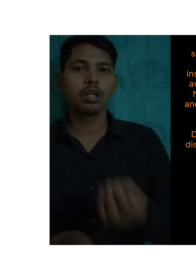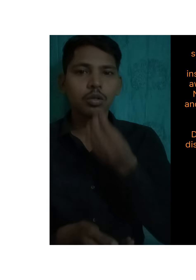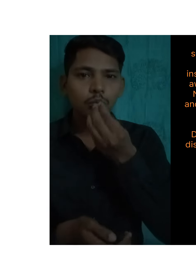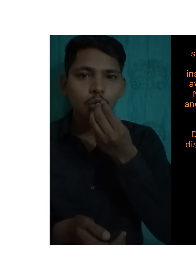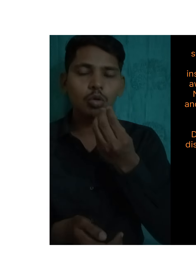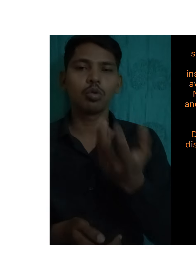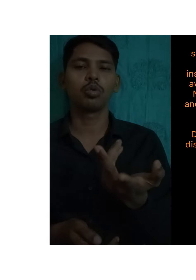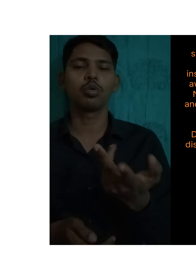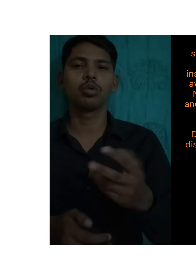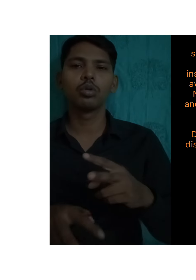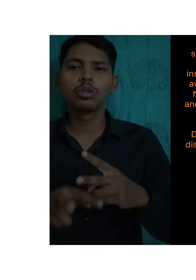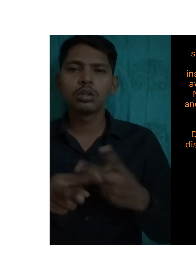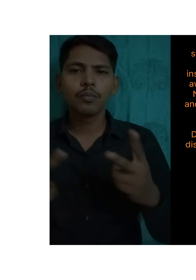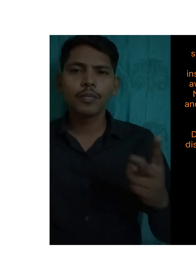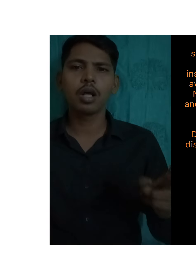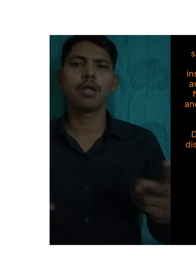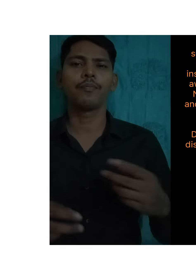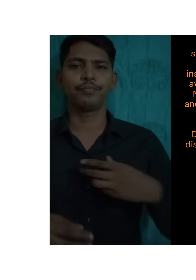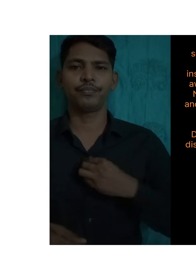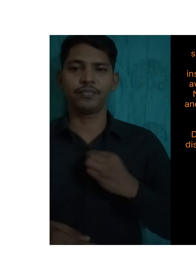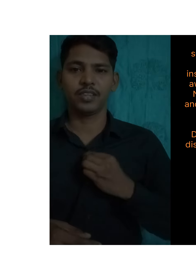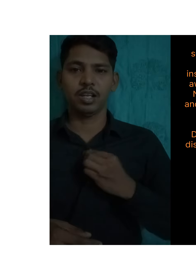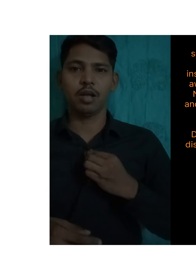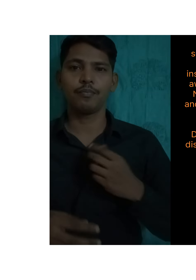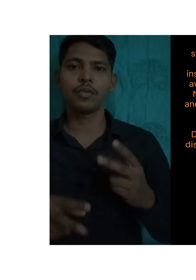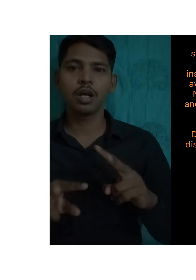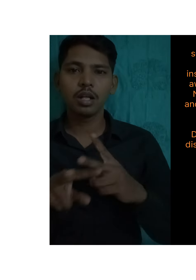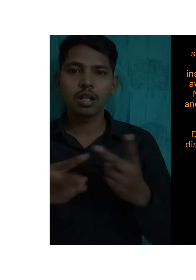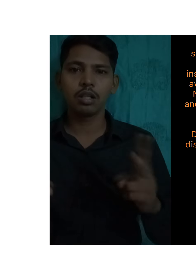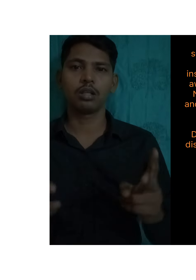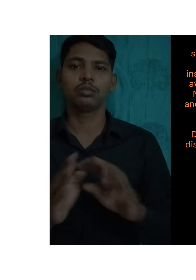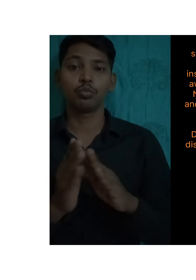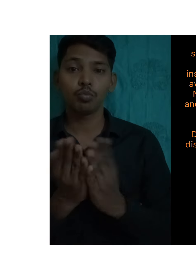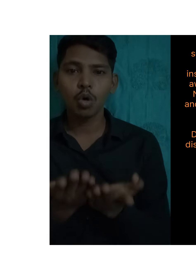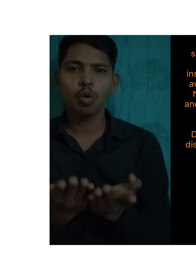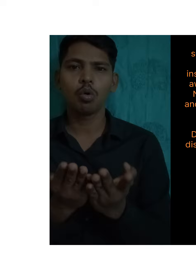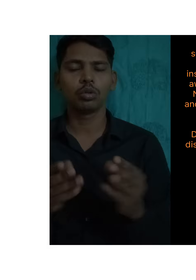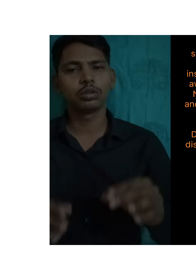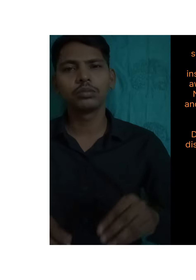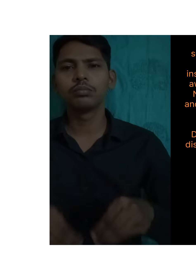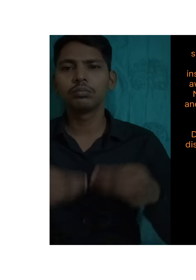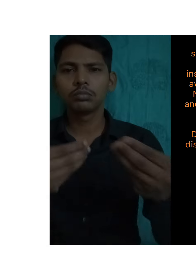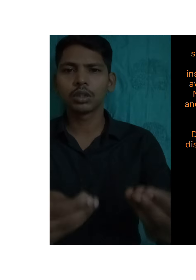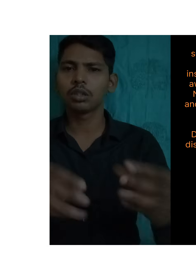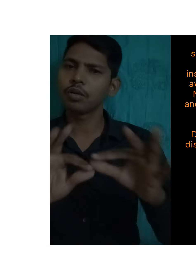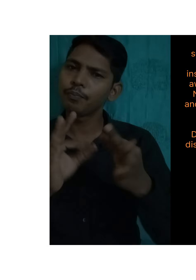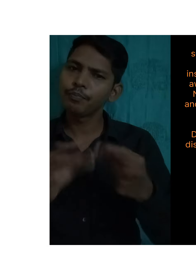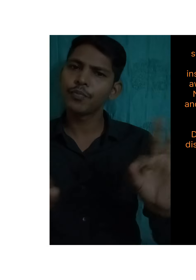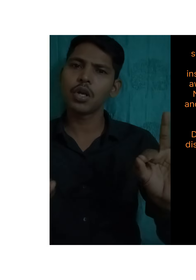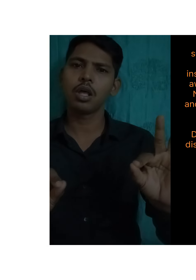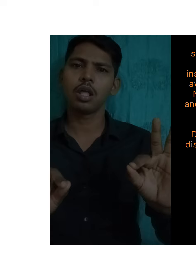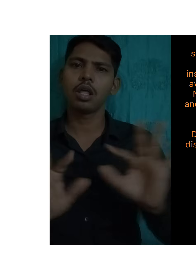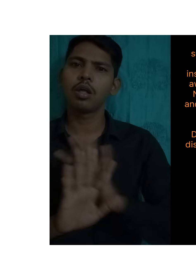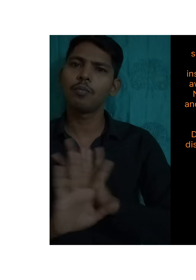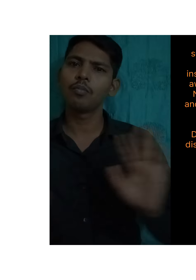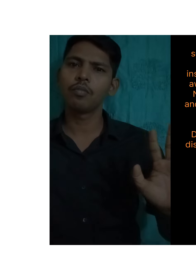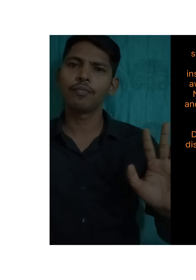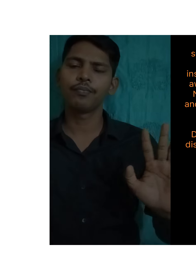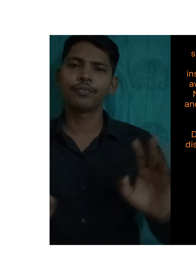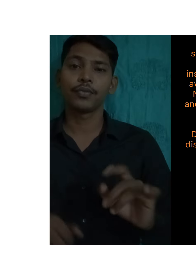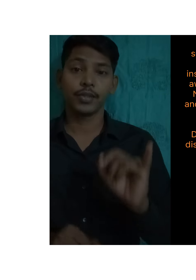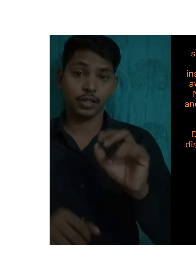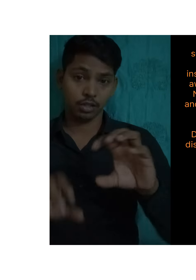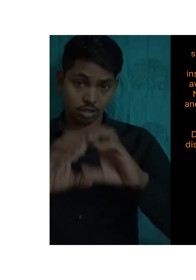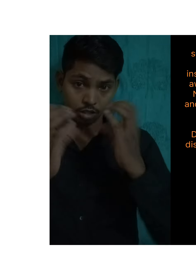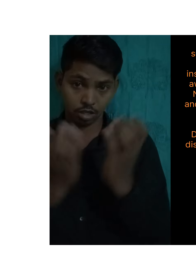सुविधा है, स्कूली ड्रेस और किताबें बिल्कुल निःशुल्क आपके बच्चे को क्लास 6 से लेकर 12